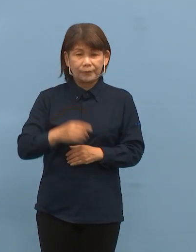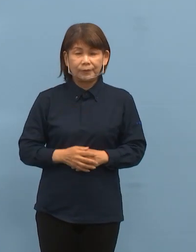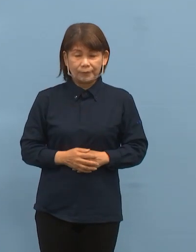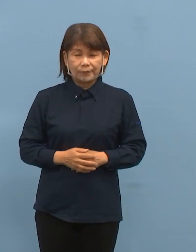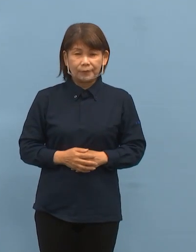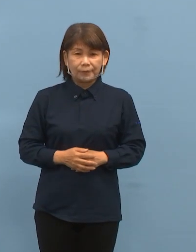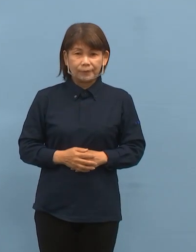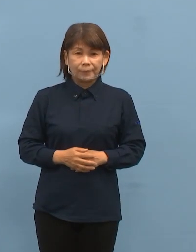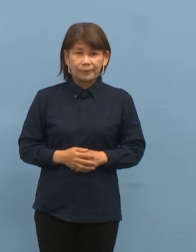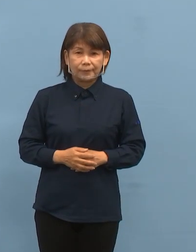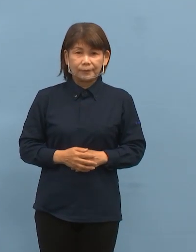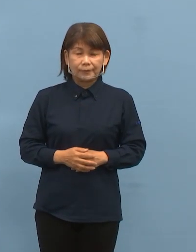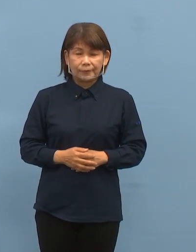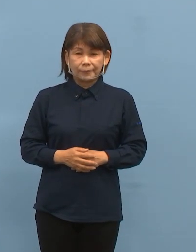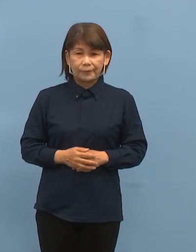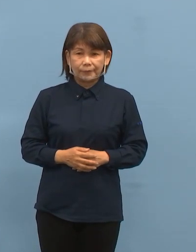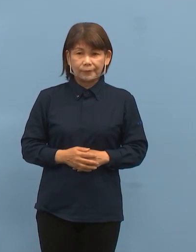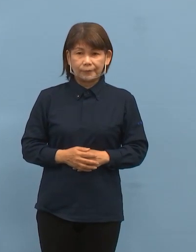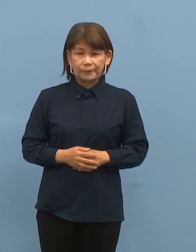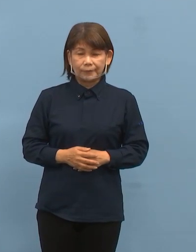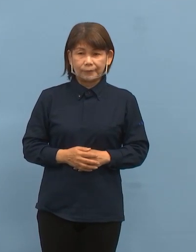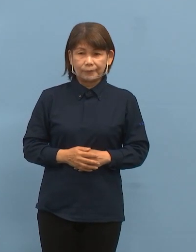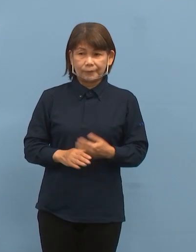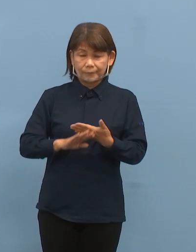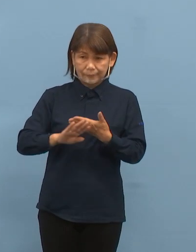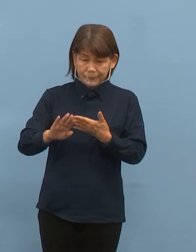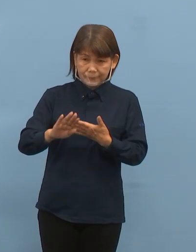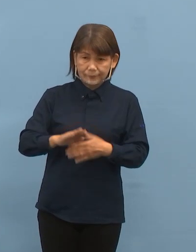ありがとうございます。 はい、 他にございませんでしょうか。